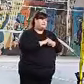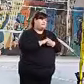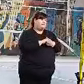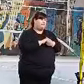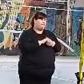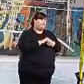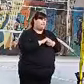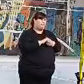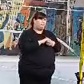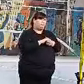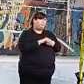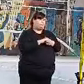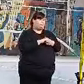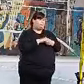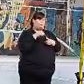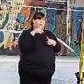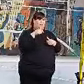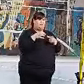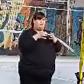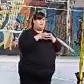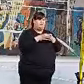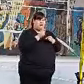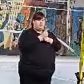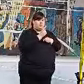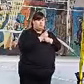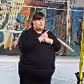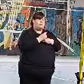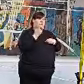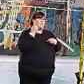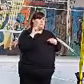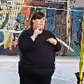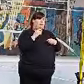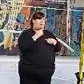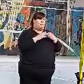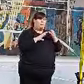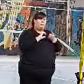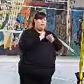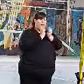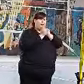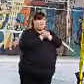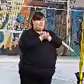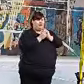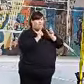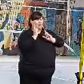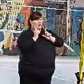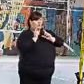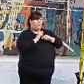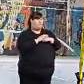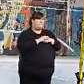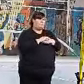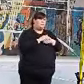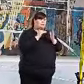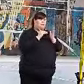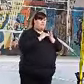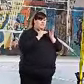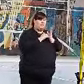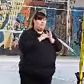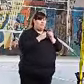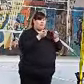necesidades. Así que por eso mismo, no hay que quedarse tranquila y estar atentas. Nadie es más importante. Todos estamos para